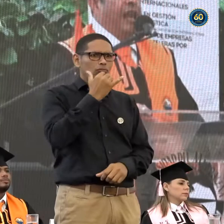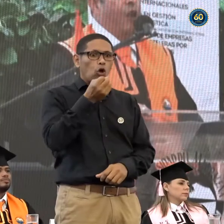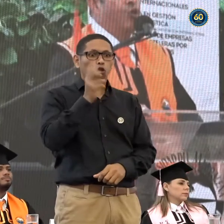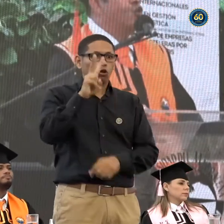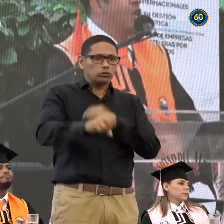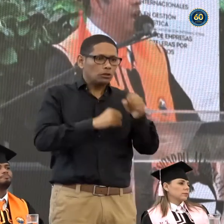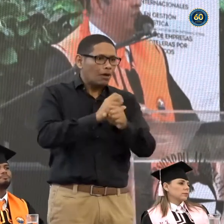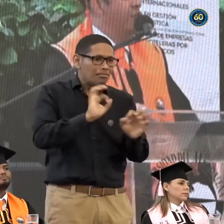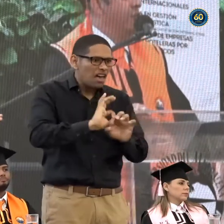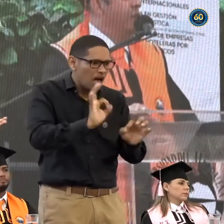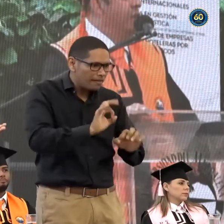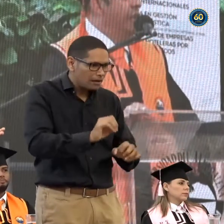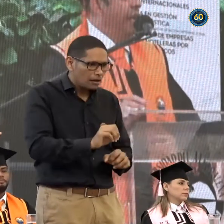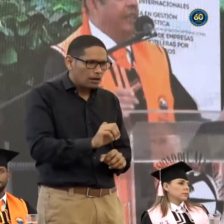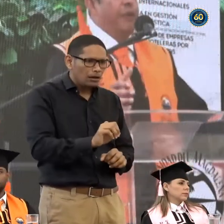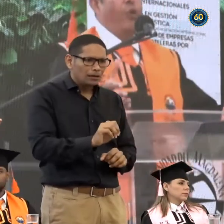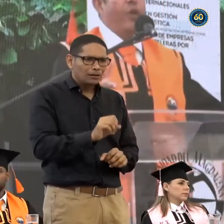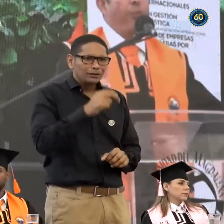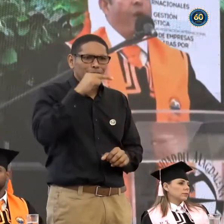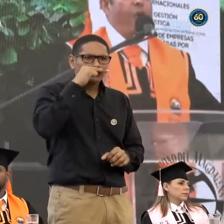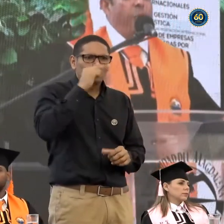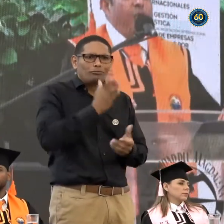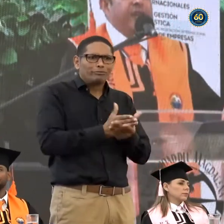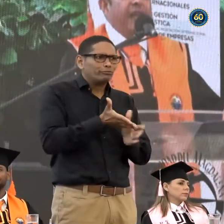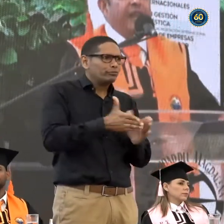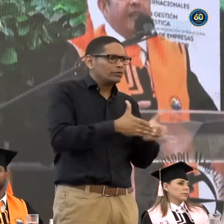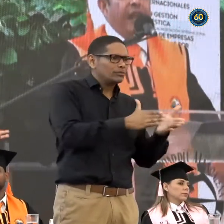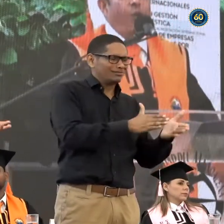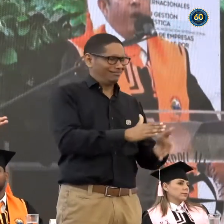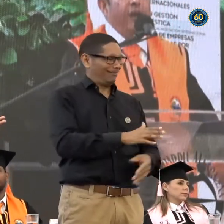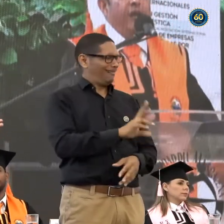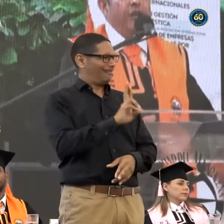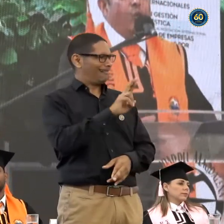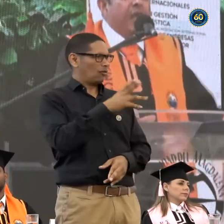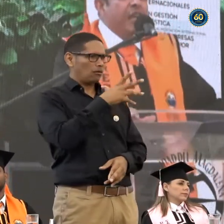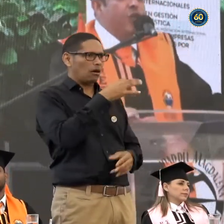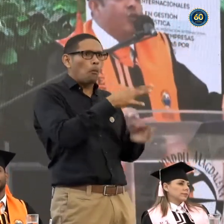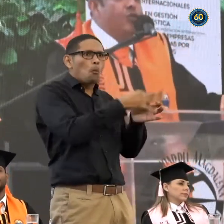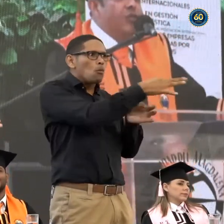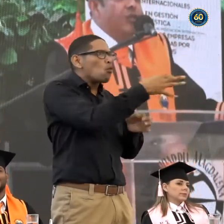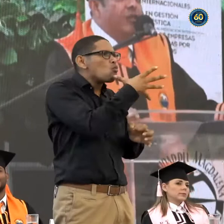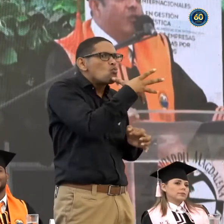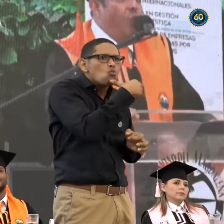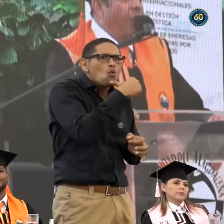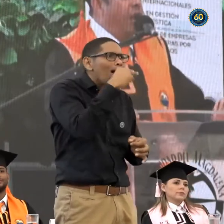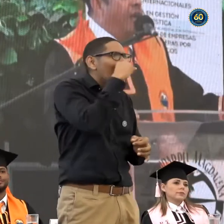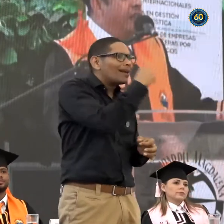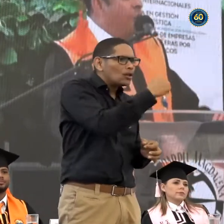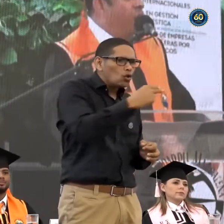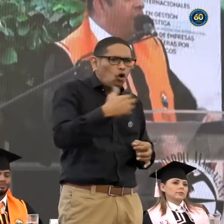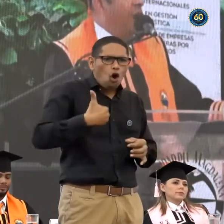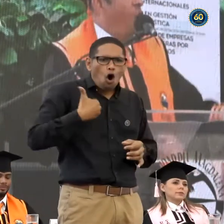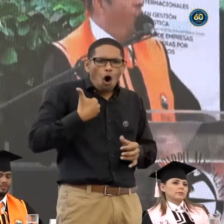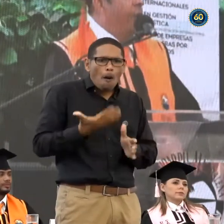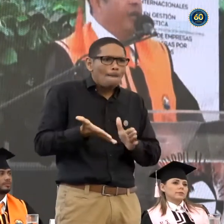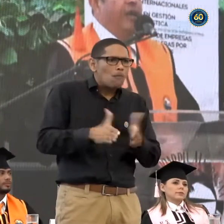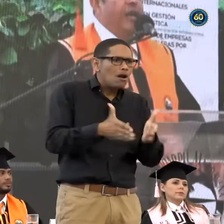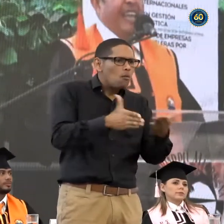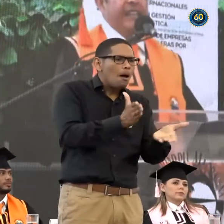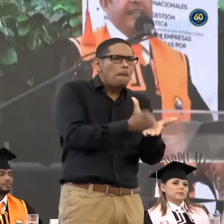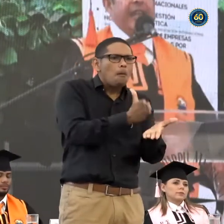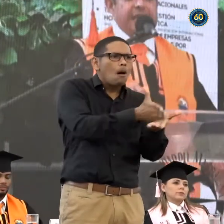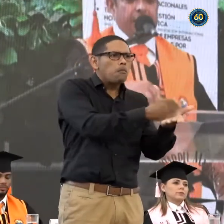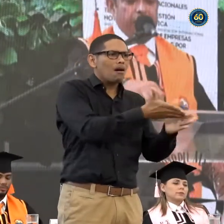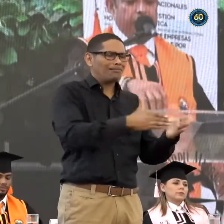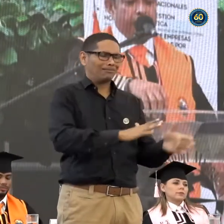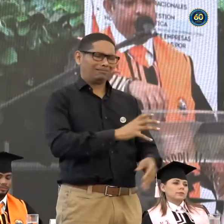12 años Qué tipo de pueblo puede ser este en el cual no hay niños toda la gente muere tan joven que tristeza